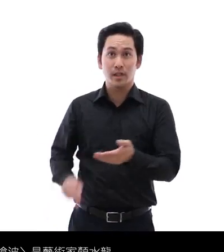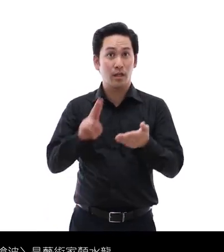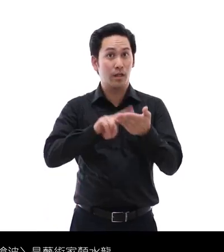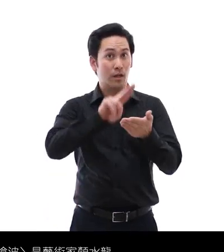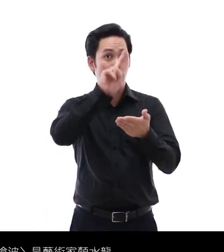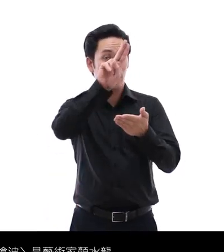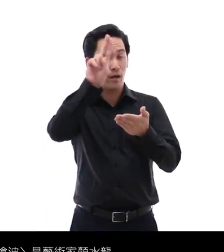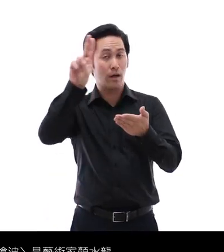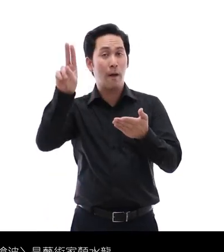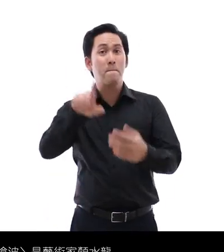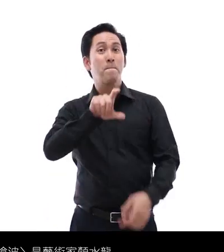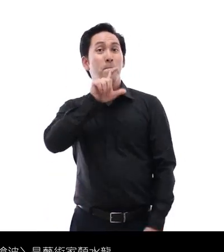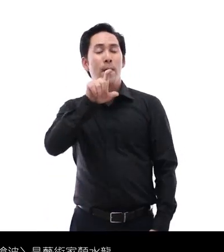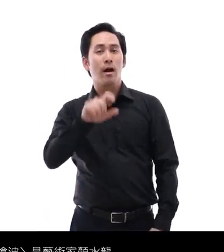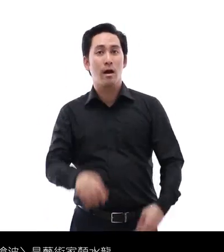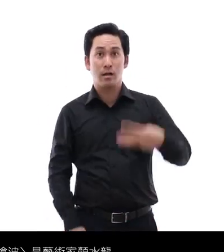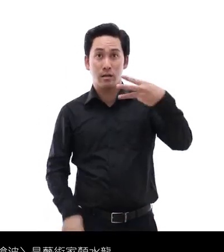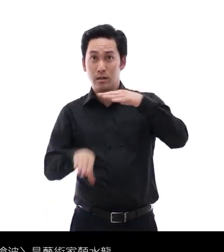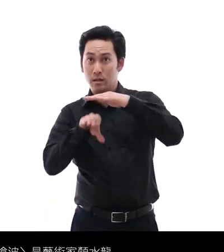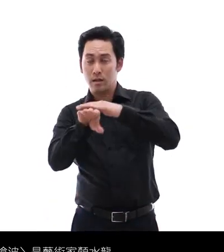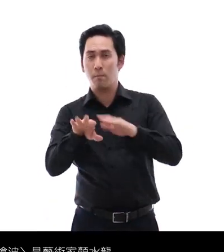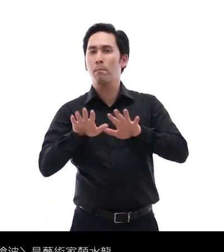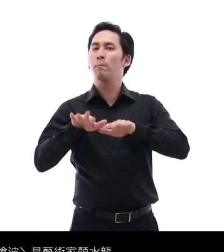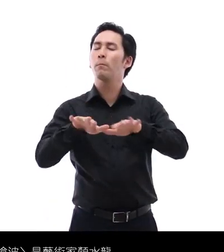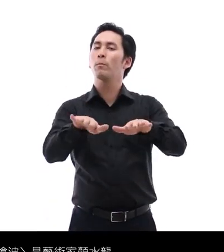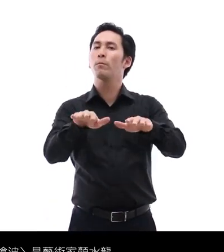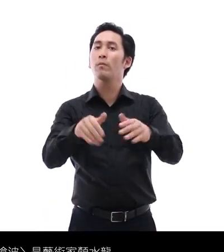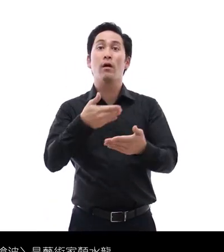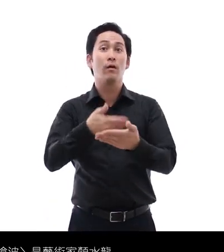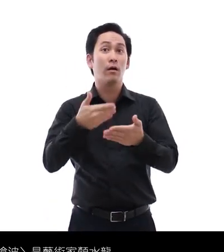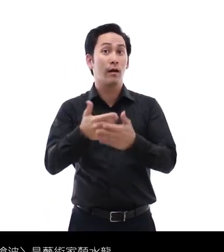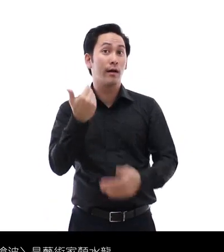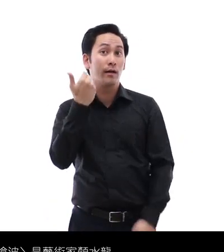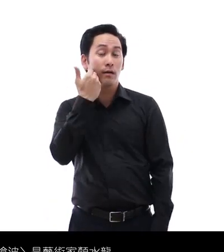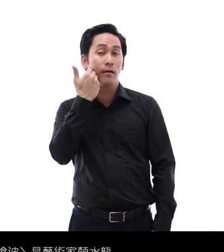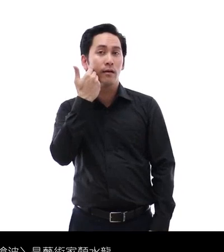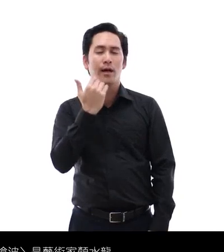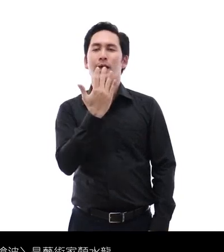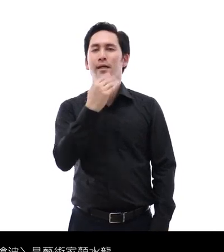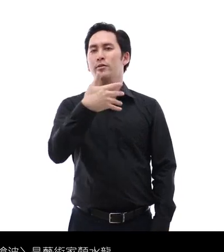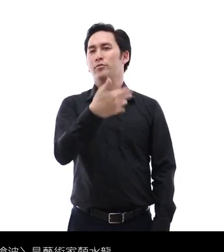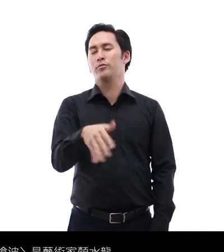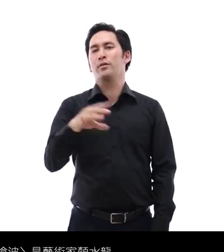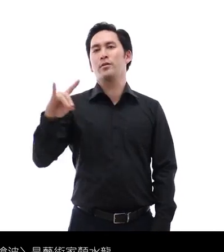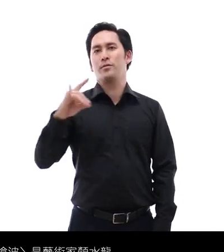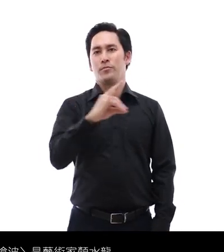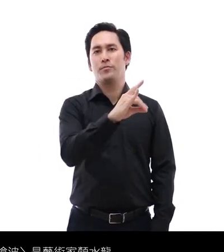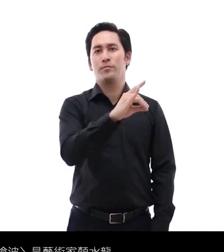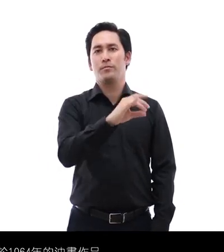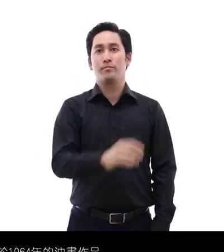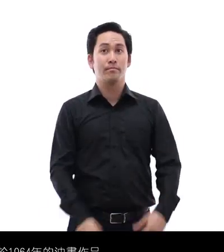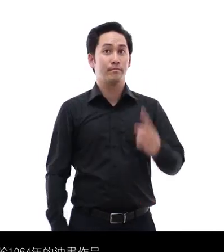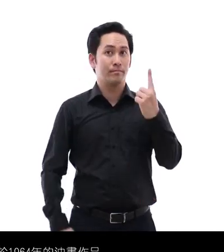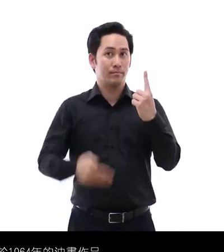这件苍波是艺术家严水龙创作于1964年的油画作